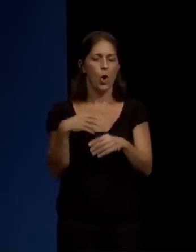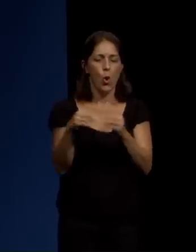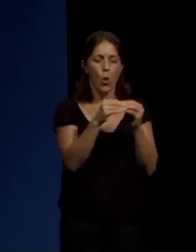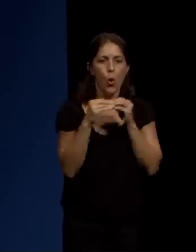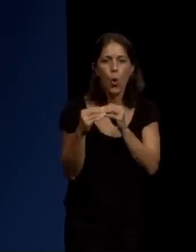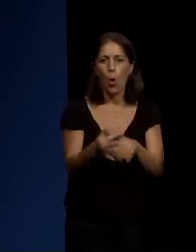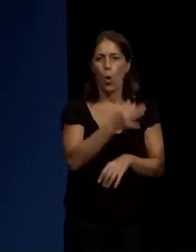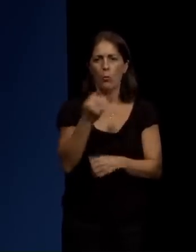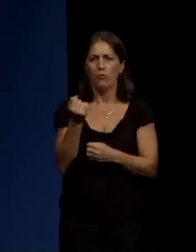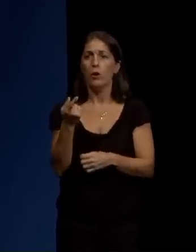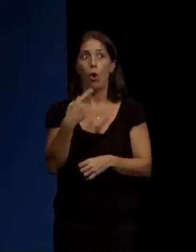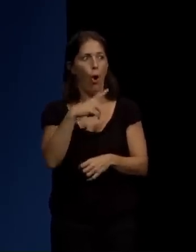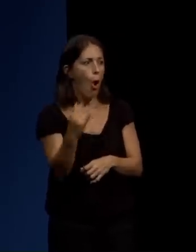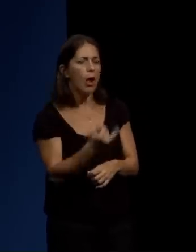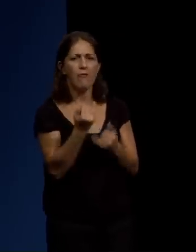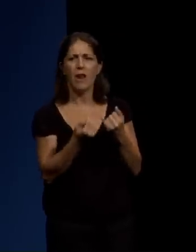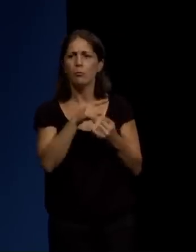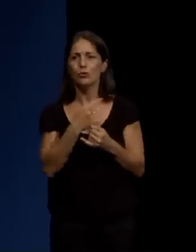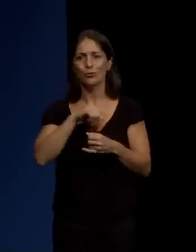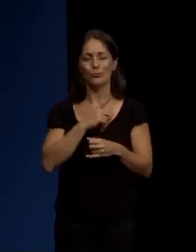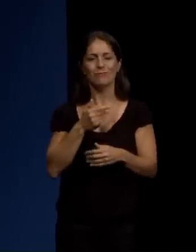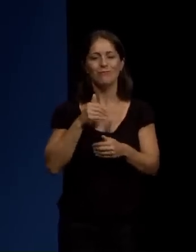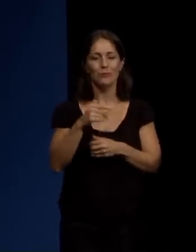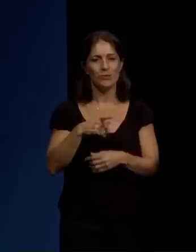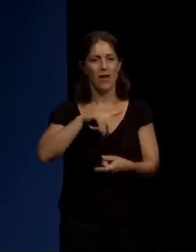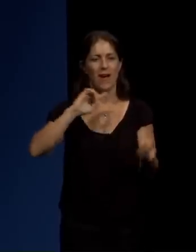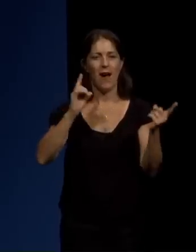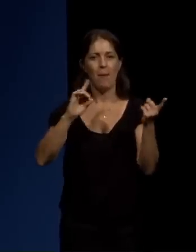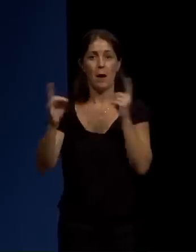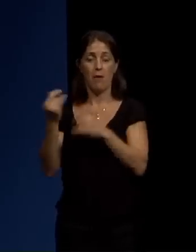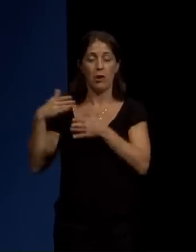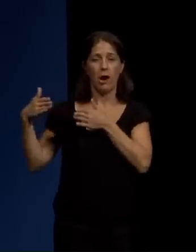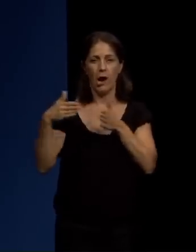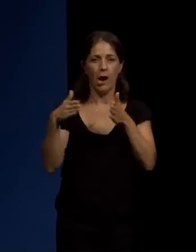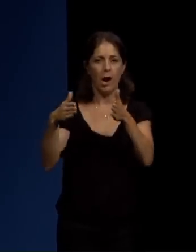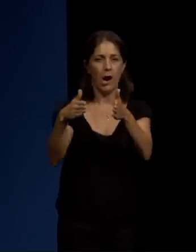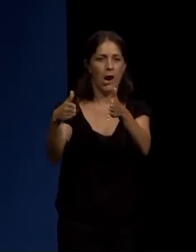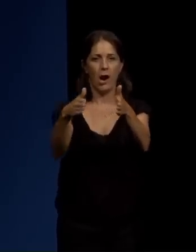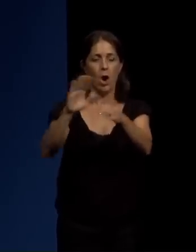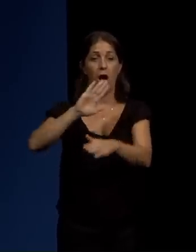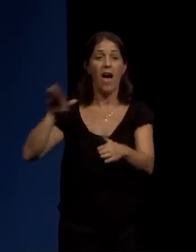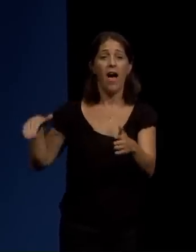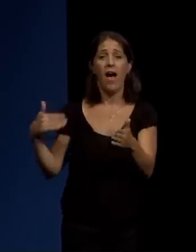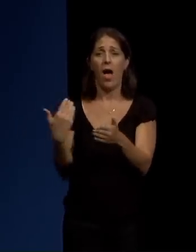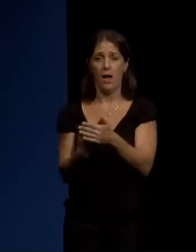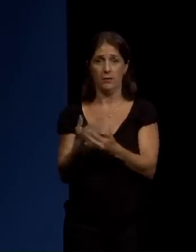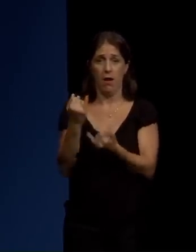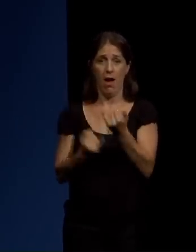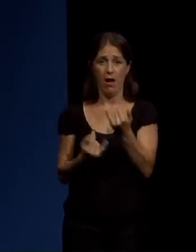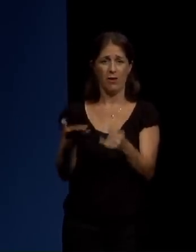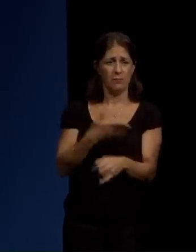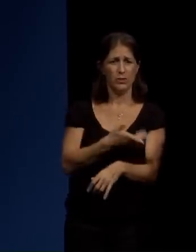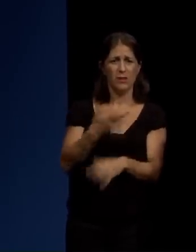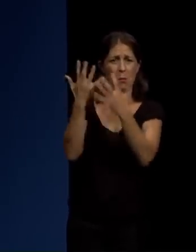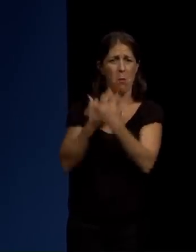aprendendo, necesitamos seguir camiñando xuntos este longo percorrido que temos para alcanzar a decencia e a dignidade